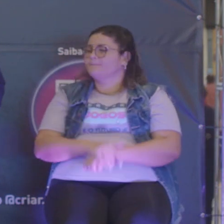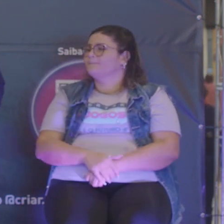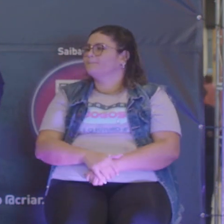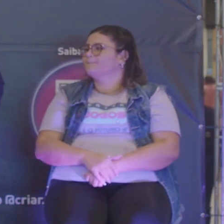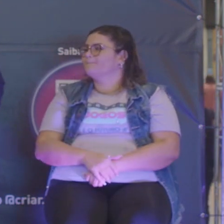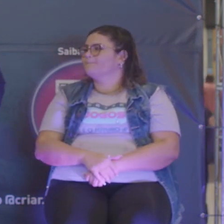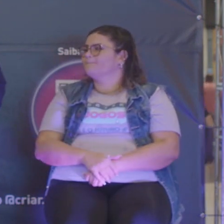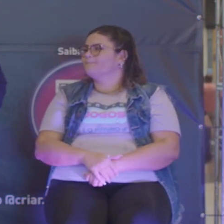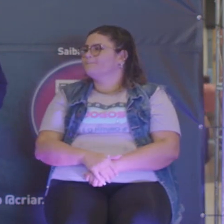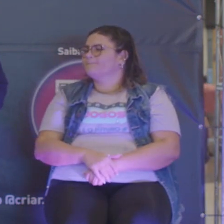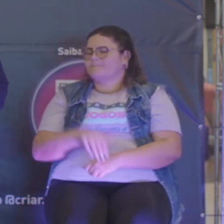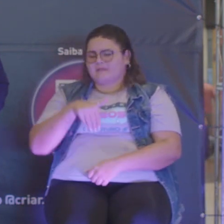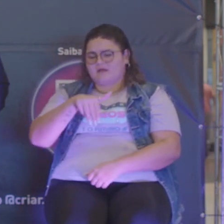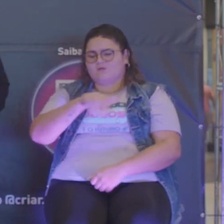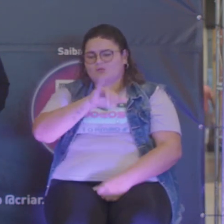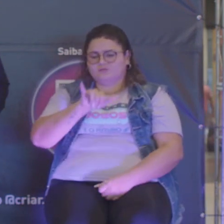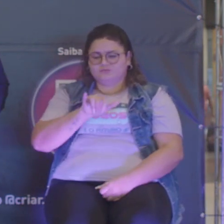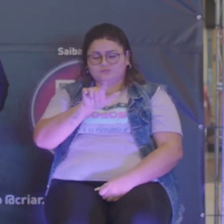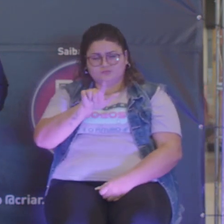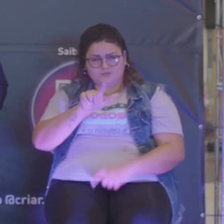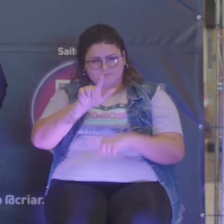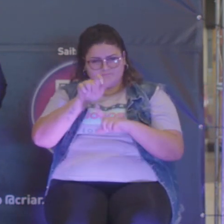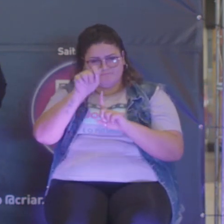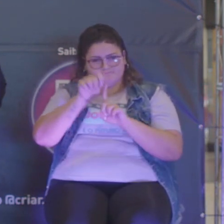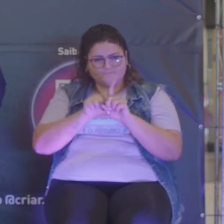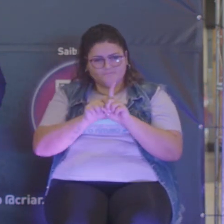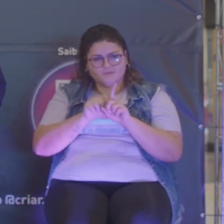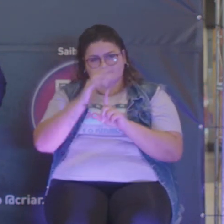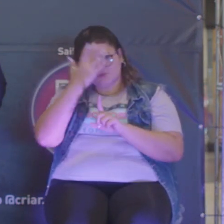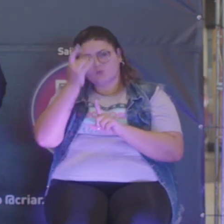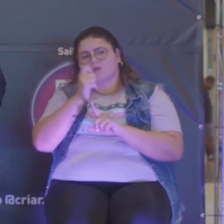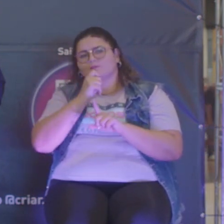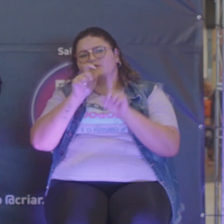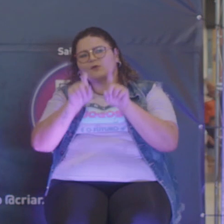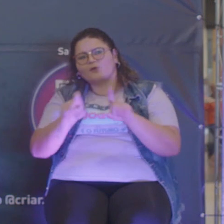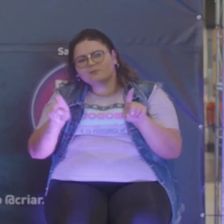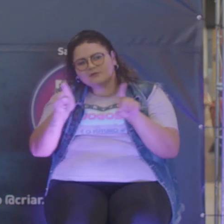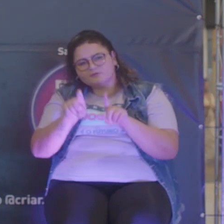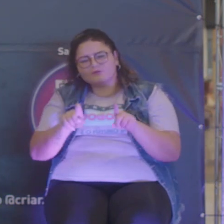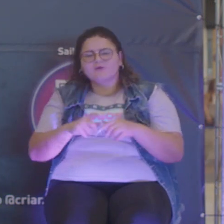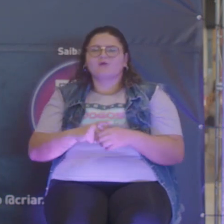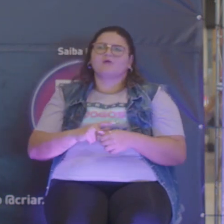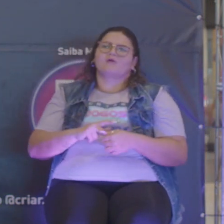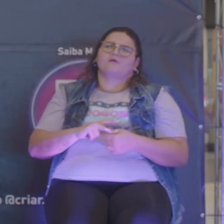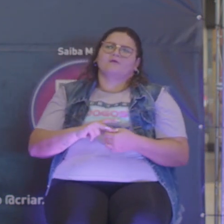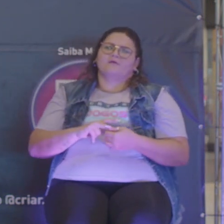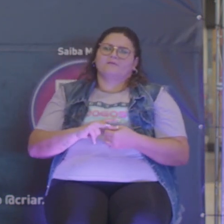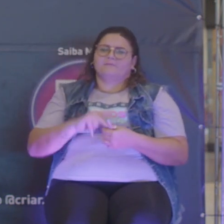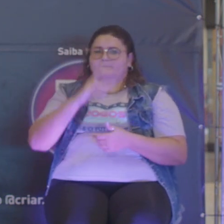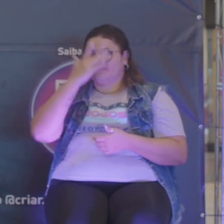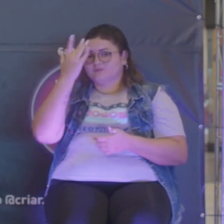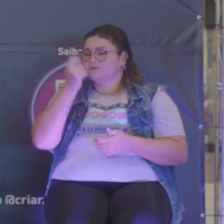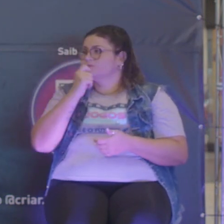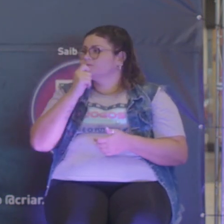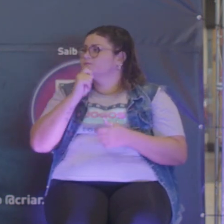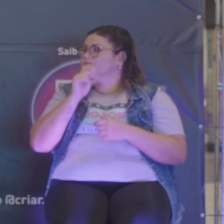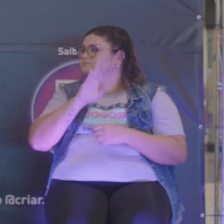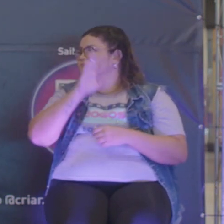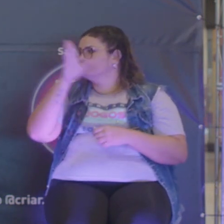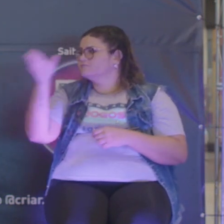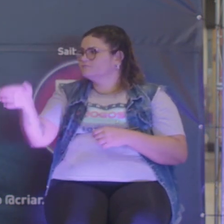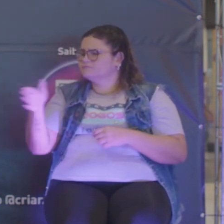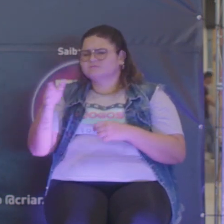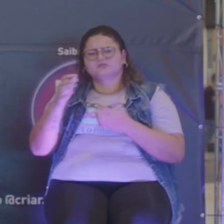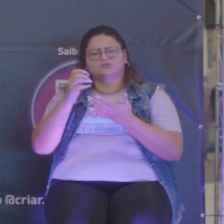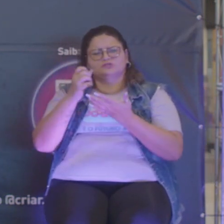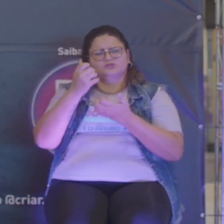está prevista para julho agora. Então, assim, a galera que não tem um computador em casa, não tem uma estrutura para jogar, pode ir lá e